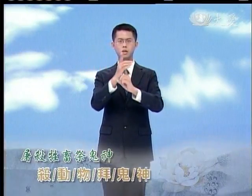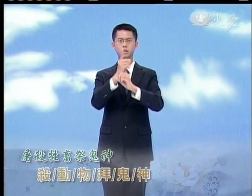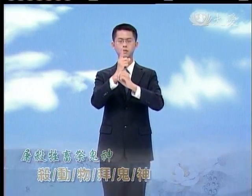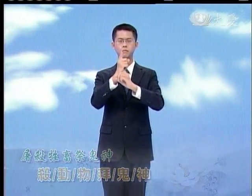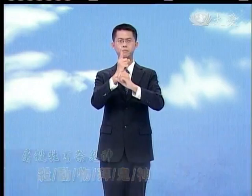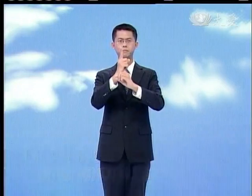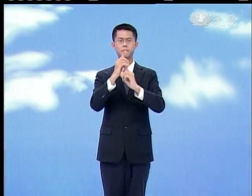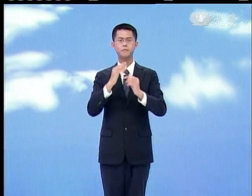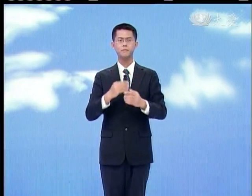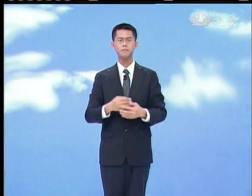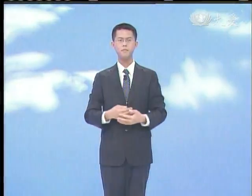神，